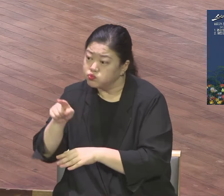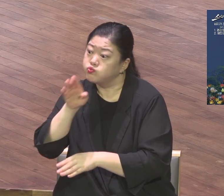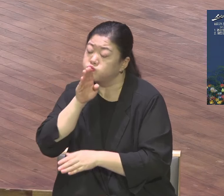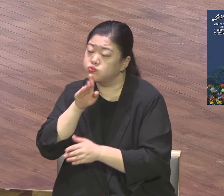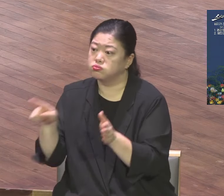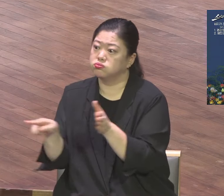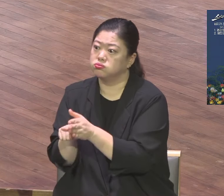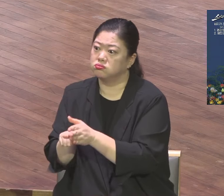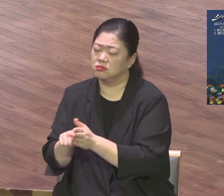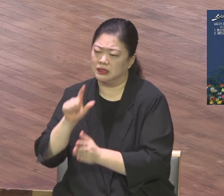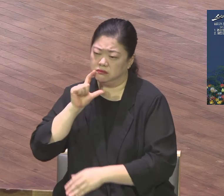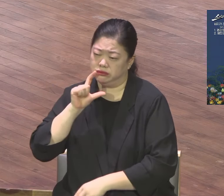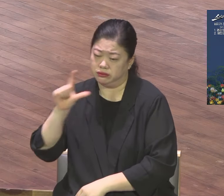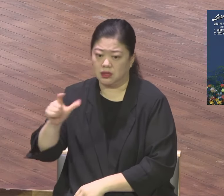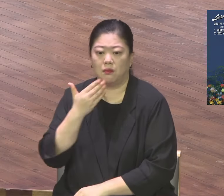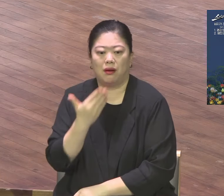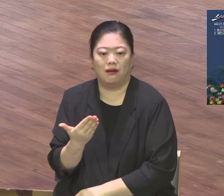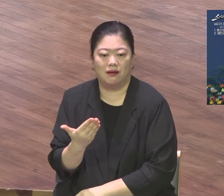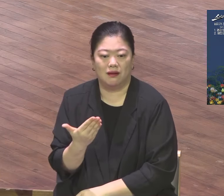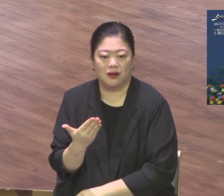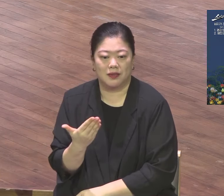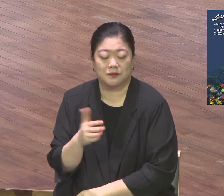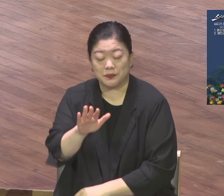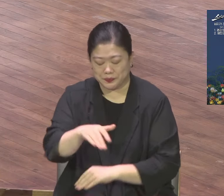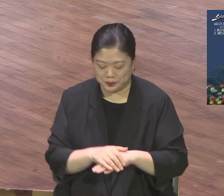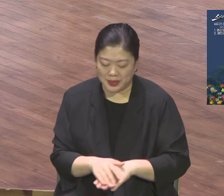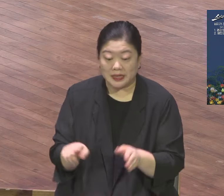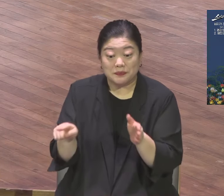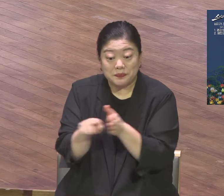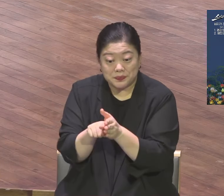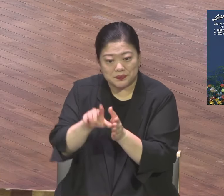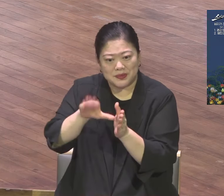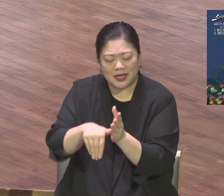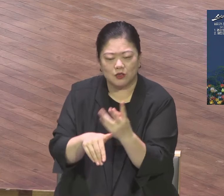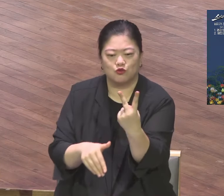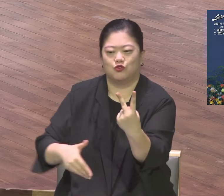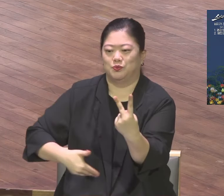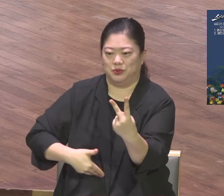믿음은 두 가지를 갖춰야 온전한 믿음을 할 수 있어요. 한 가지는